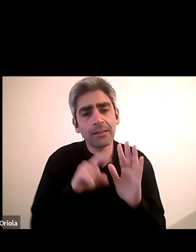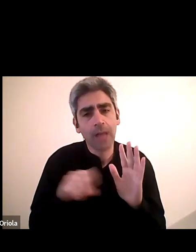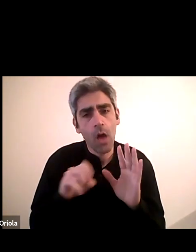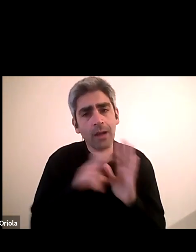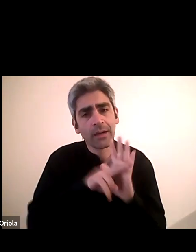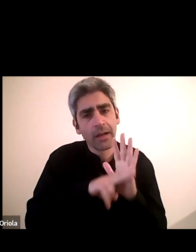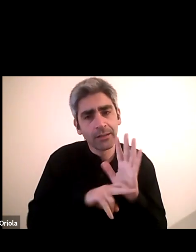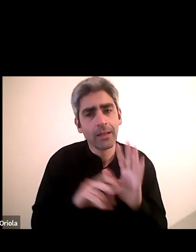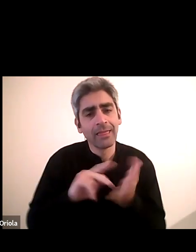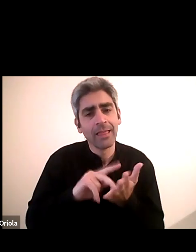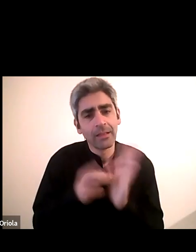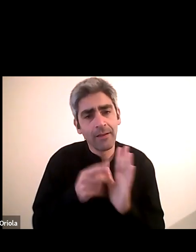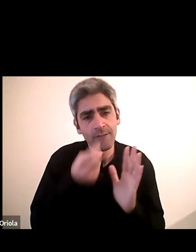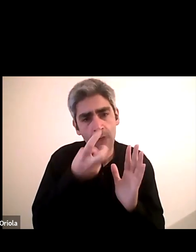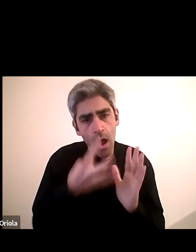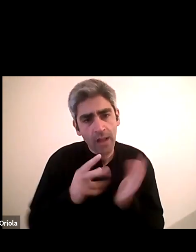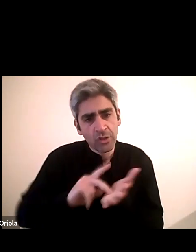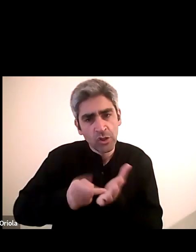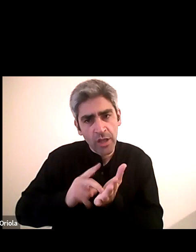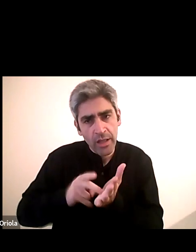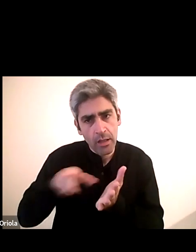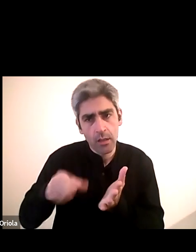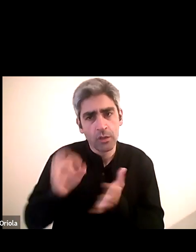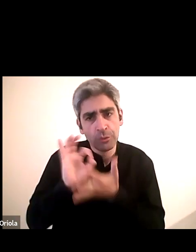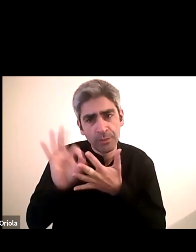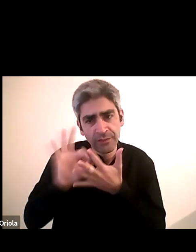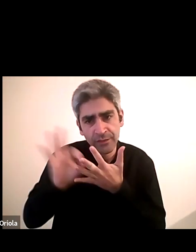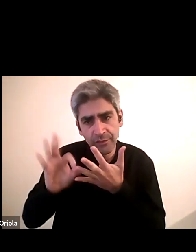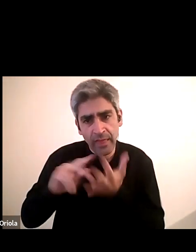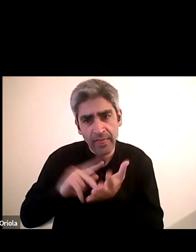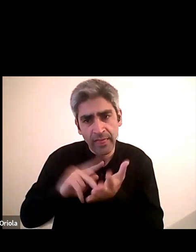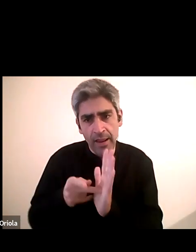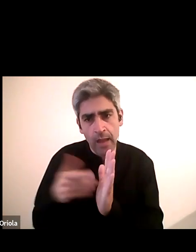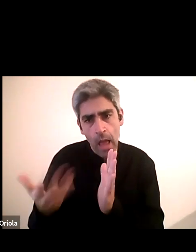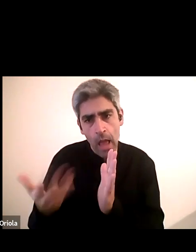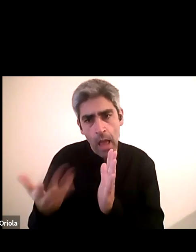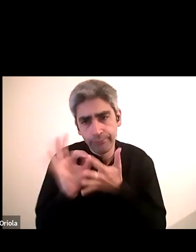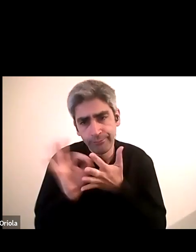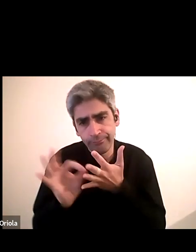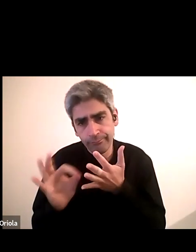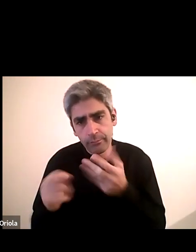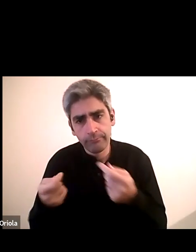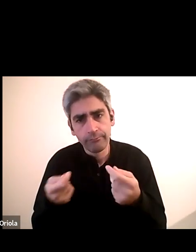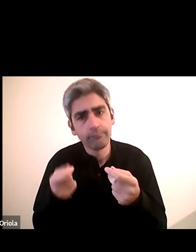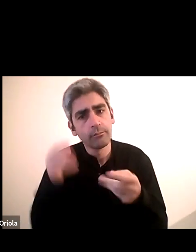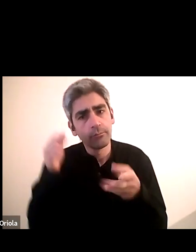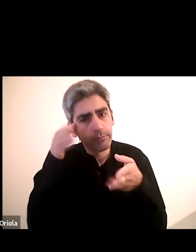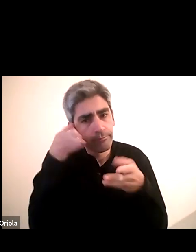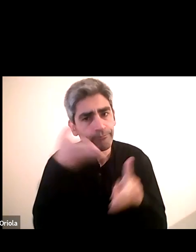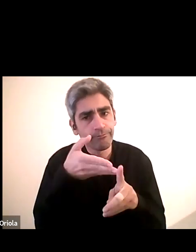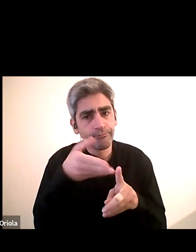o conjunto de normas de engenharia, de especificações técnicas dirigidas para